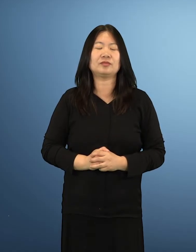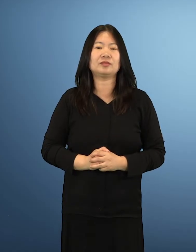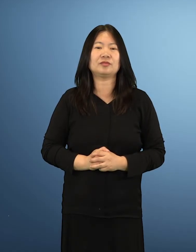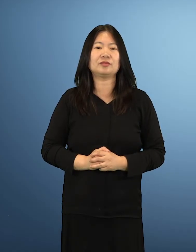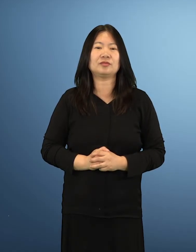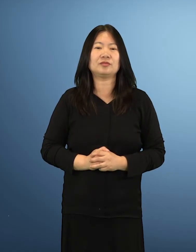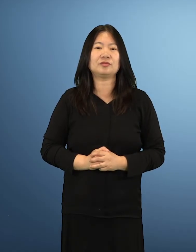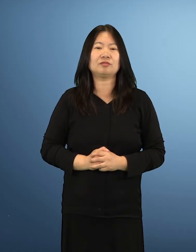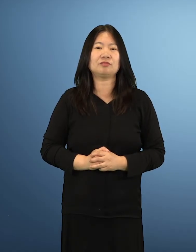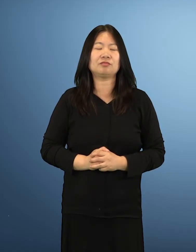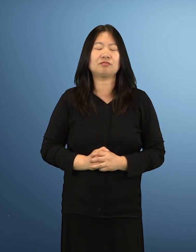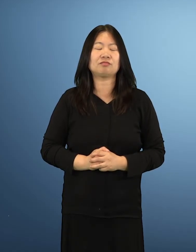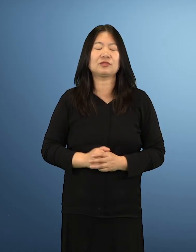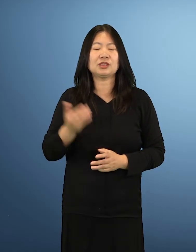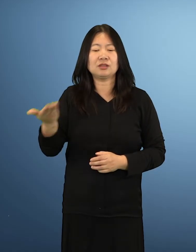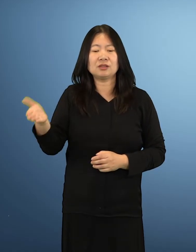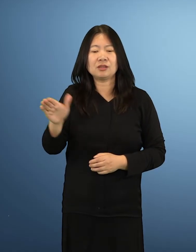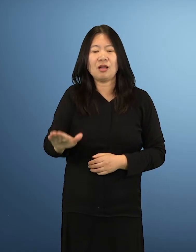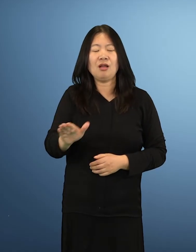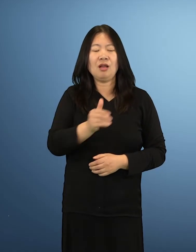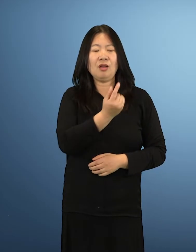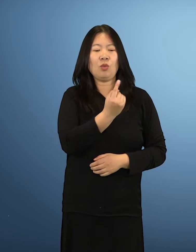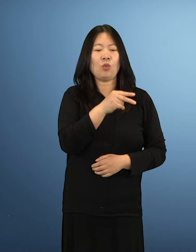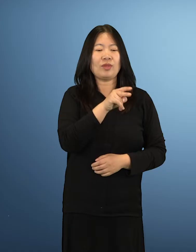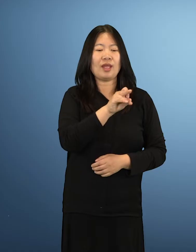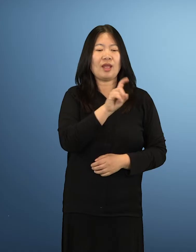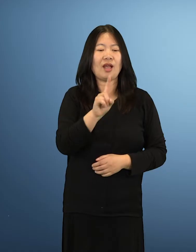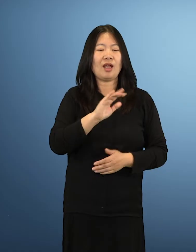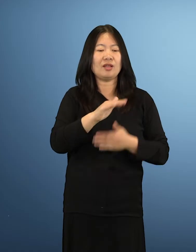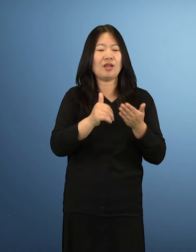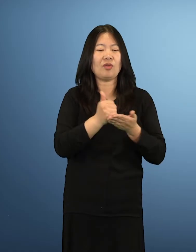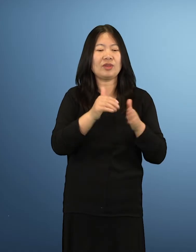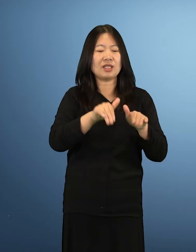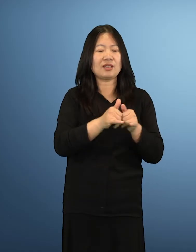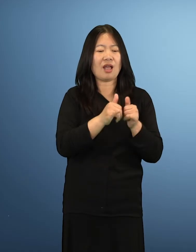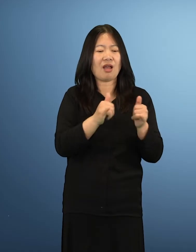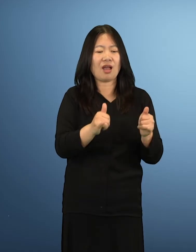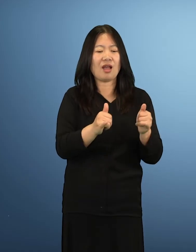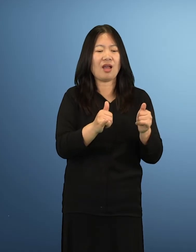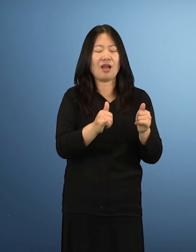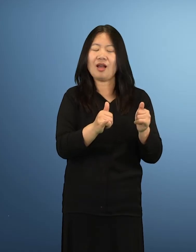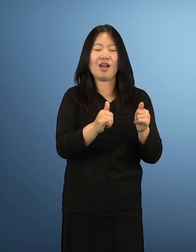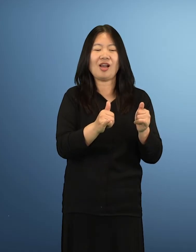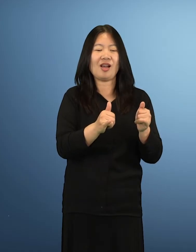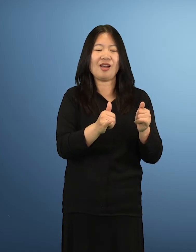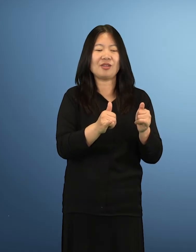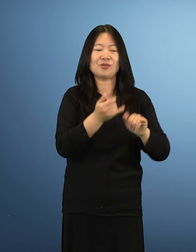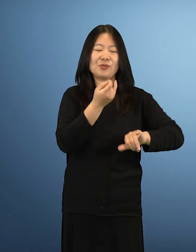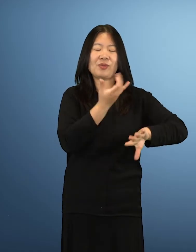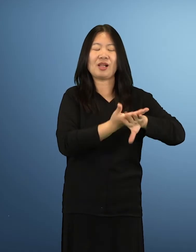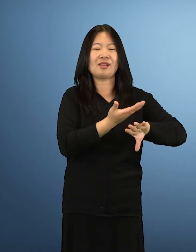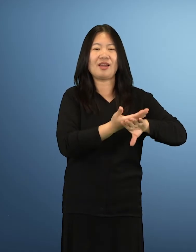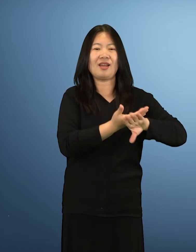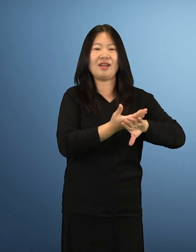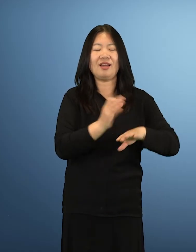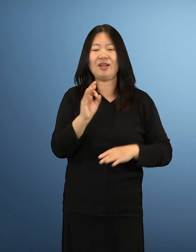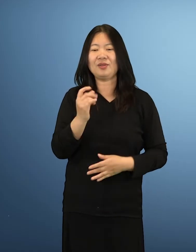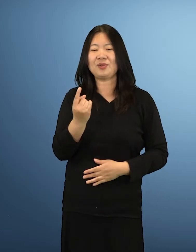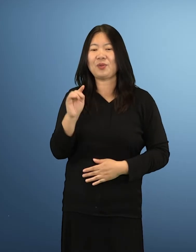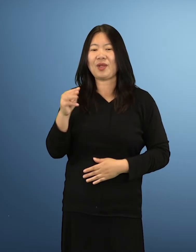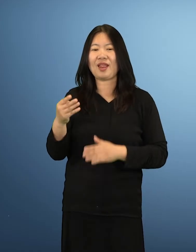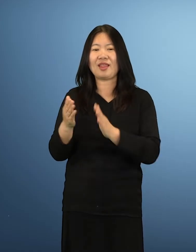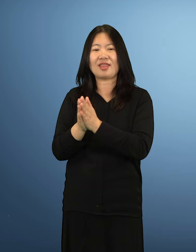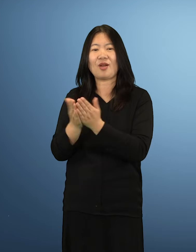그런데 호세아 선지자의 흐름과는 달리 요엘서는 그